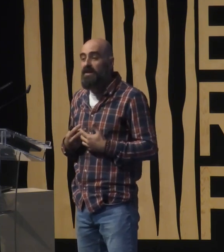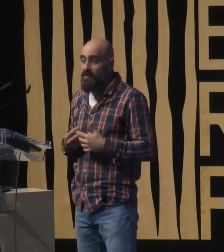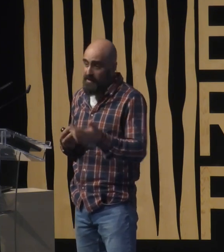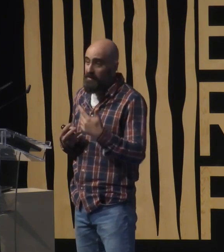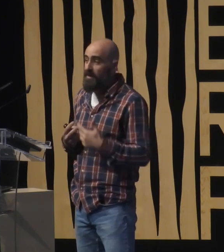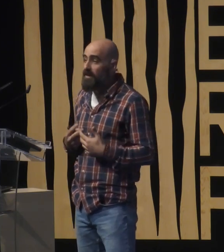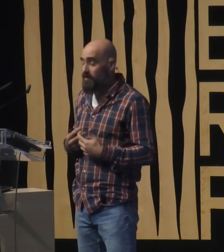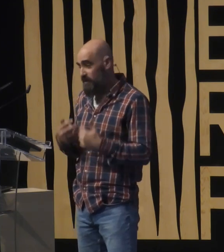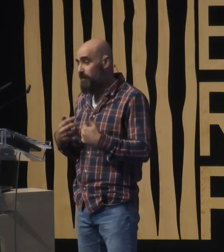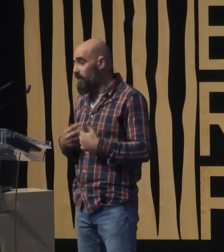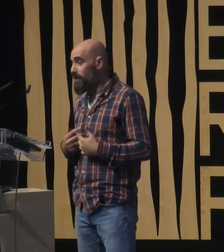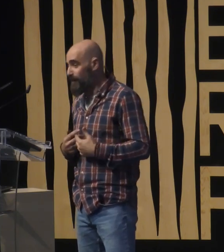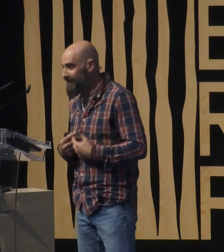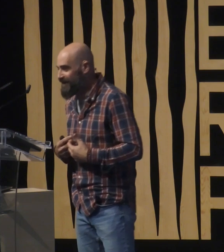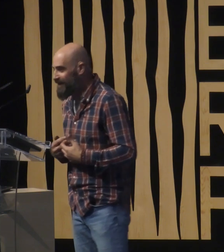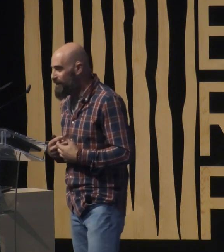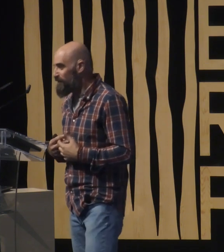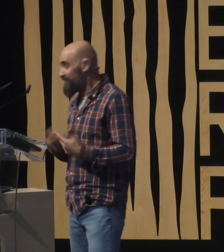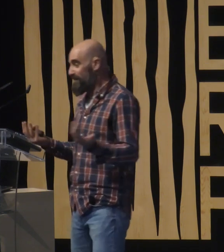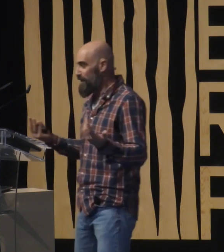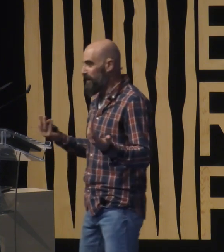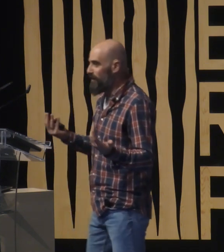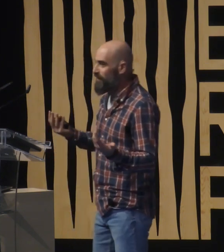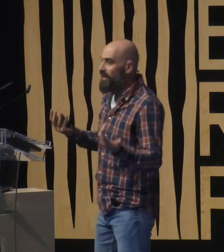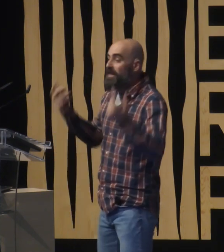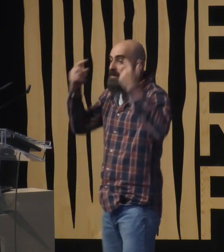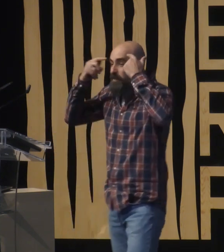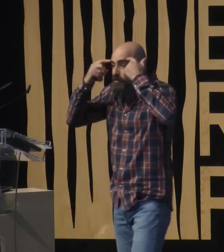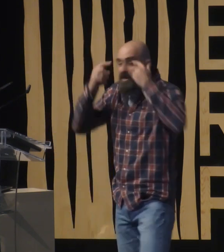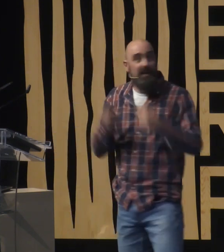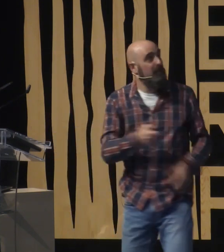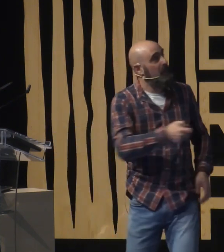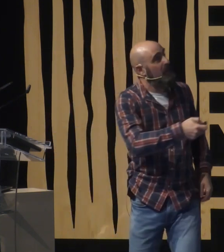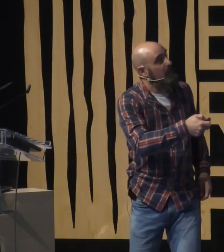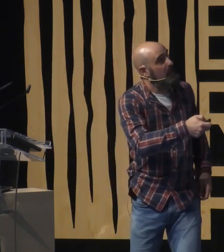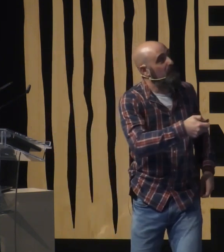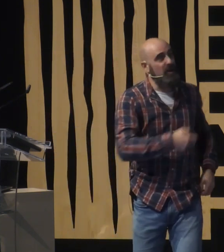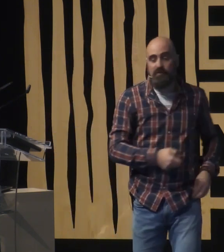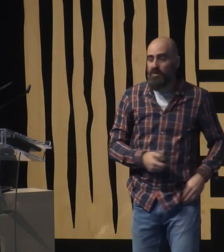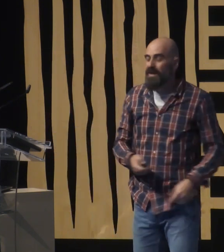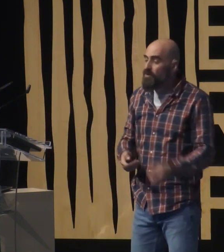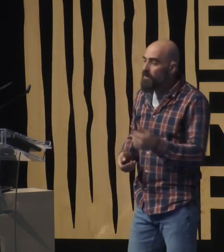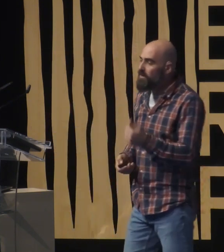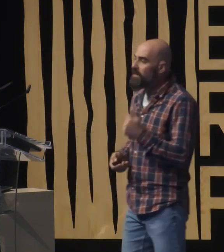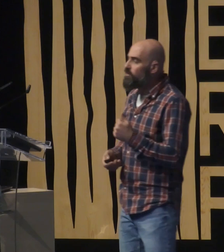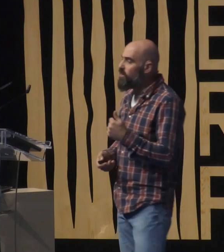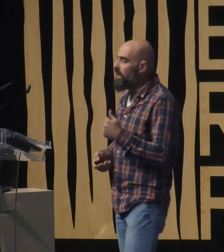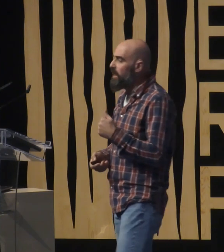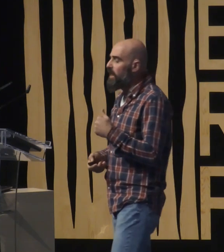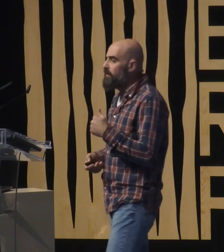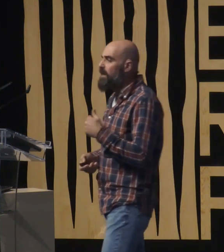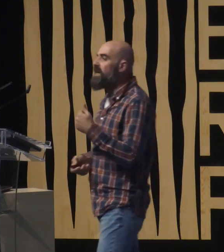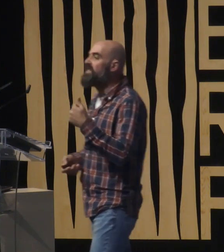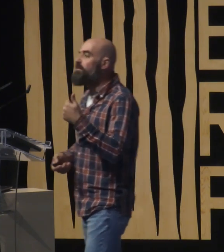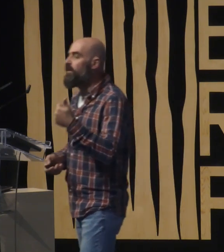de ti, ¿no? Y el mío de ti. No, pero es que el mío de mí no. ¿Me explico? Es decir, ¿pero por qué? Porque no es personal. Y muchas veces entramos